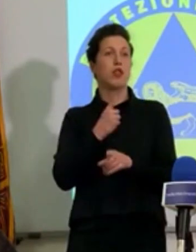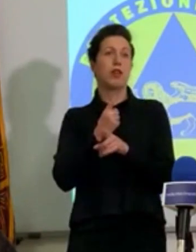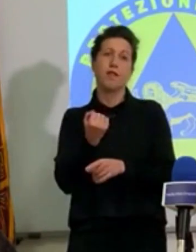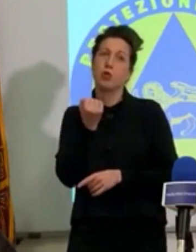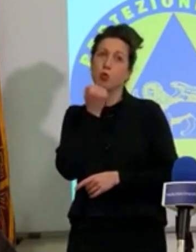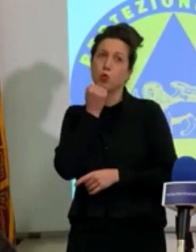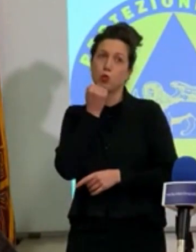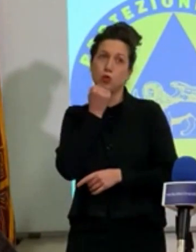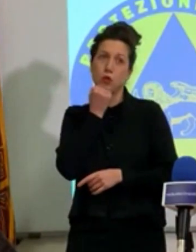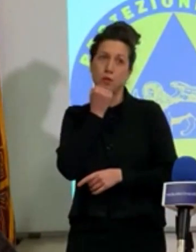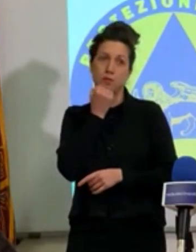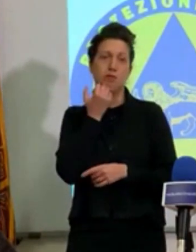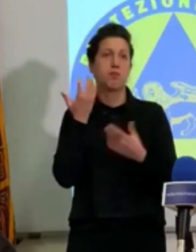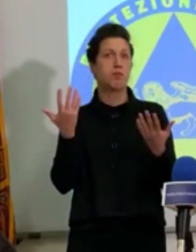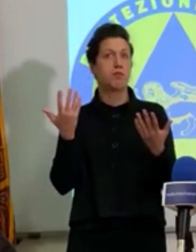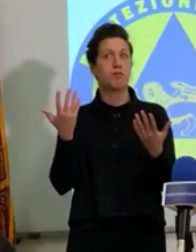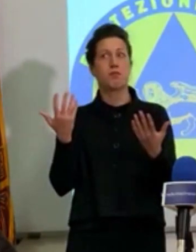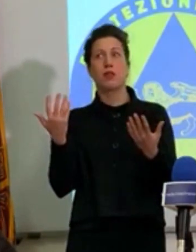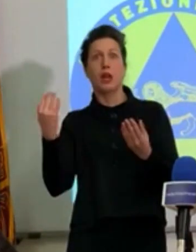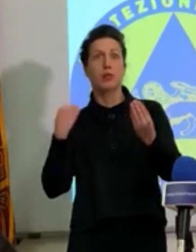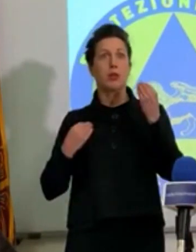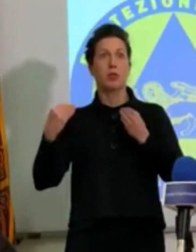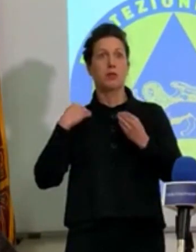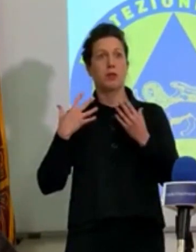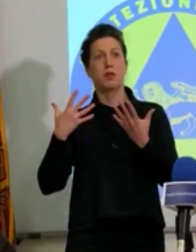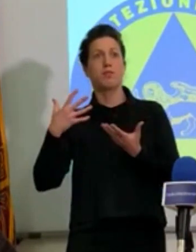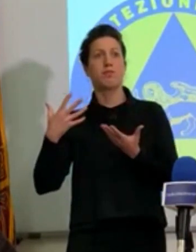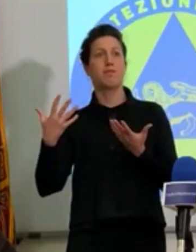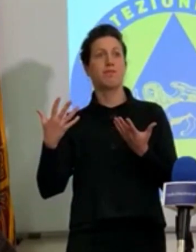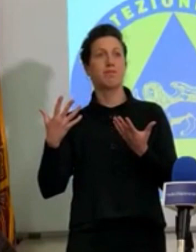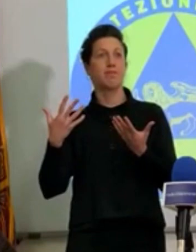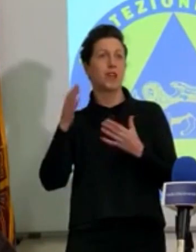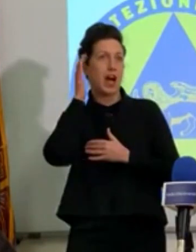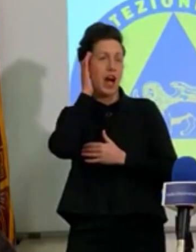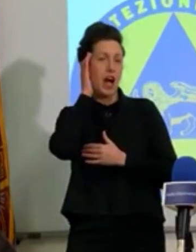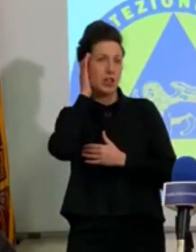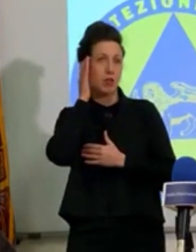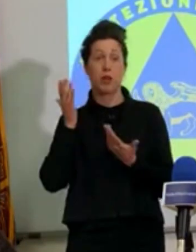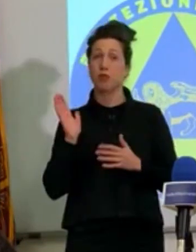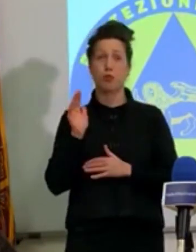Dopodiché prendo atto di tutte queste richieste. No, no, no. Ne ho tutti i giorni di queste richieste.